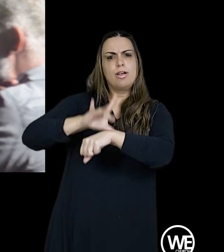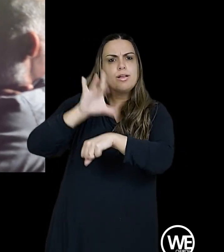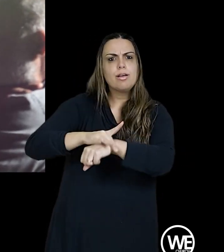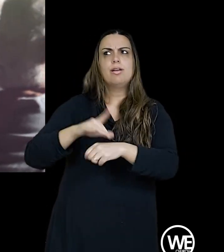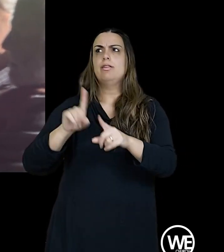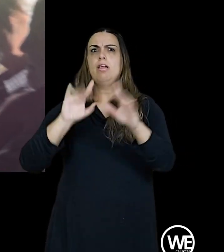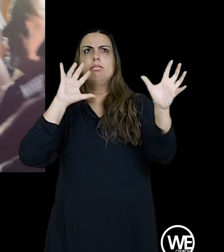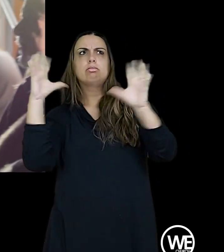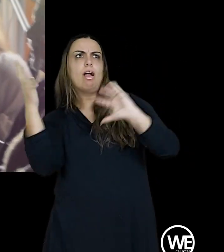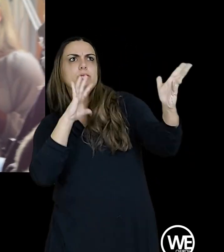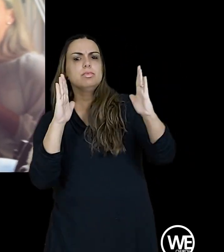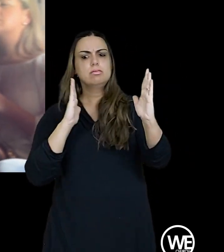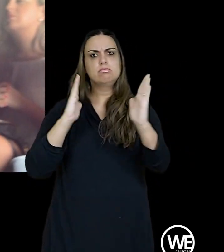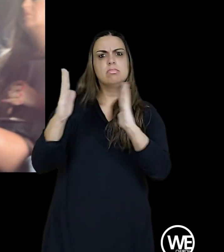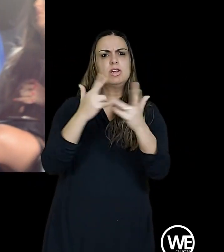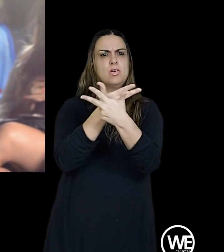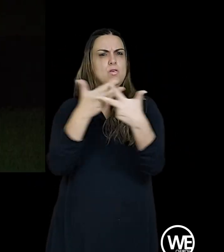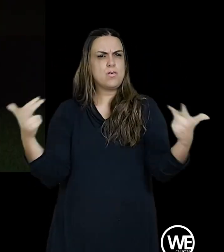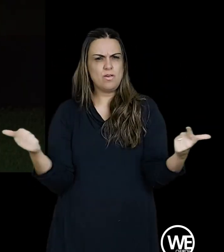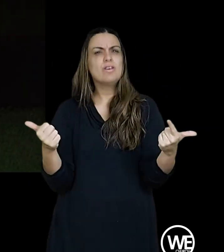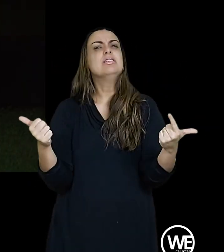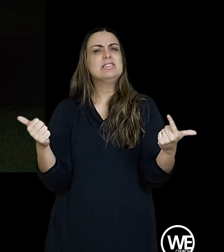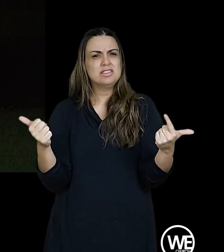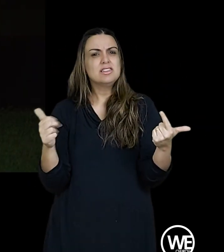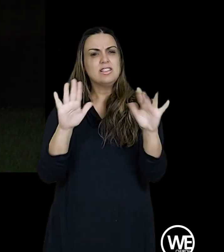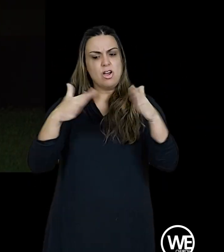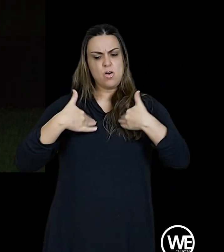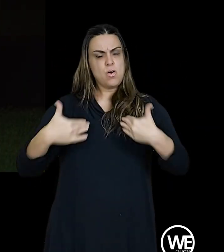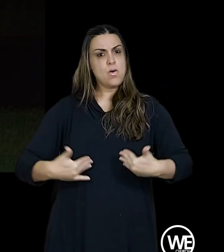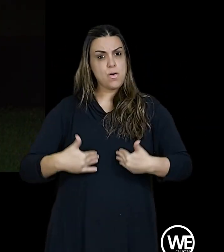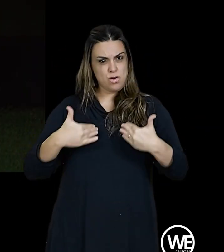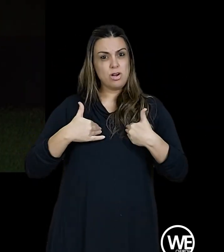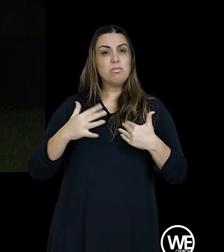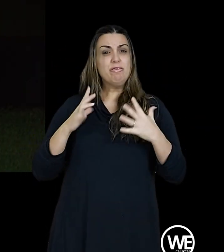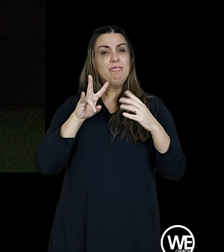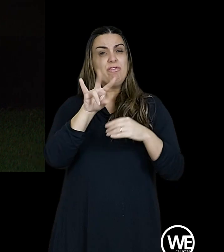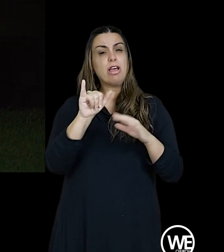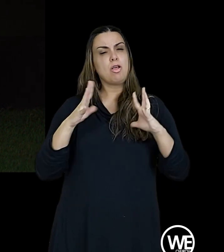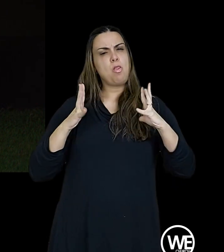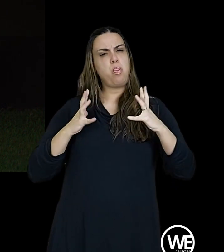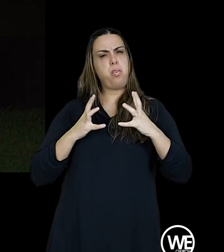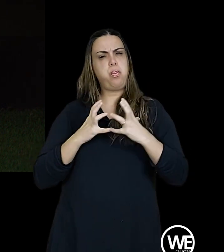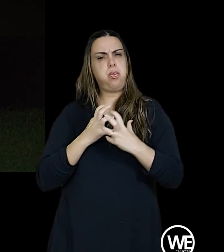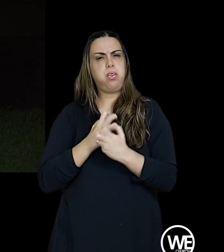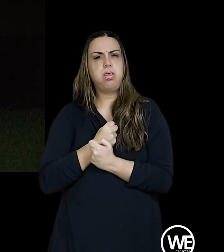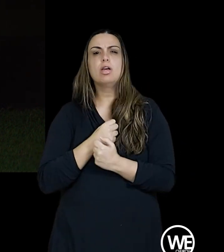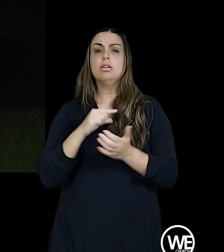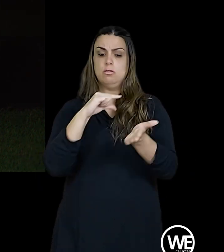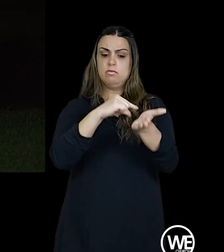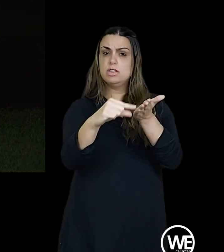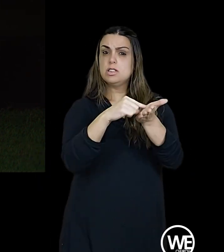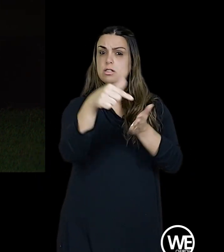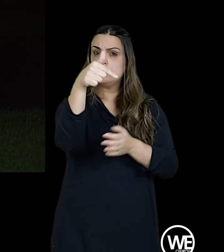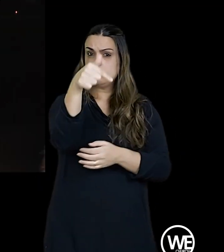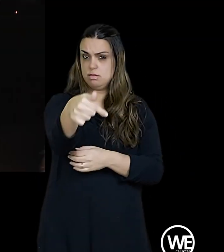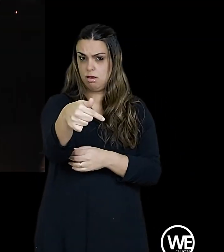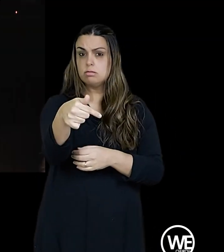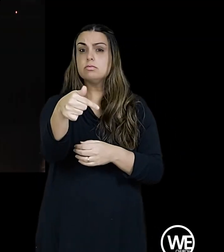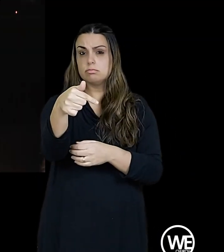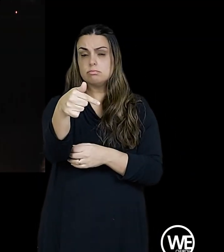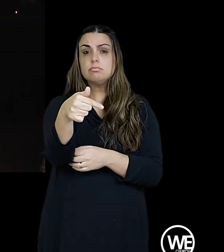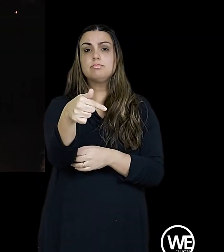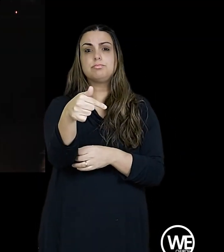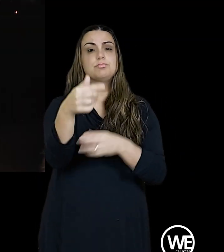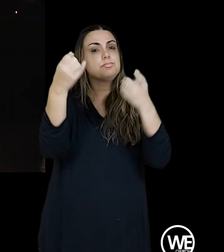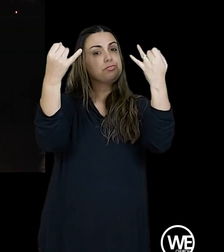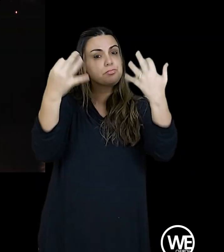Podemos comparar essa decadência do corpo quando nós entendemos no versículo 7, um pouquinho anterior a esse